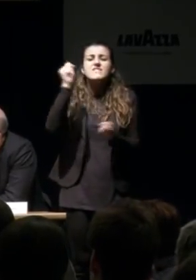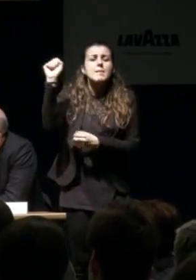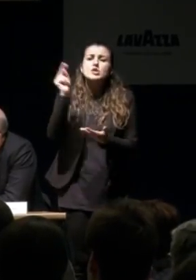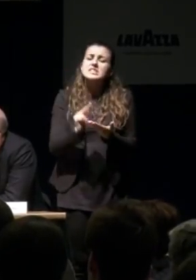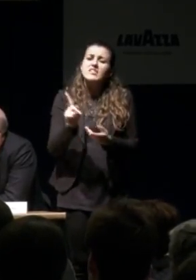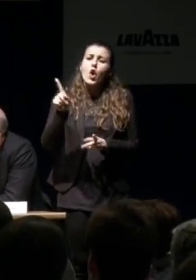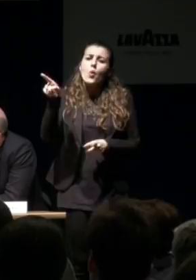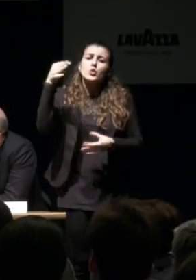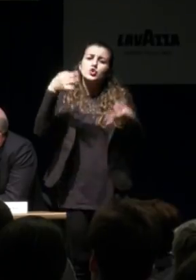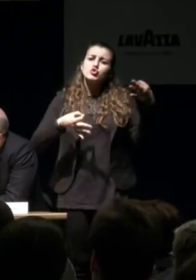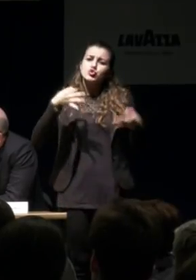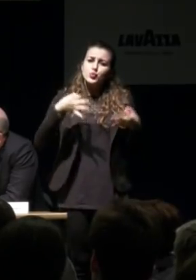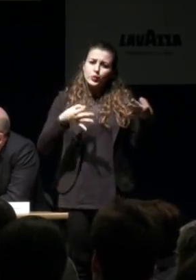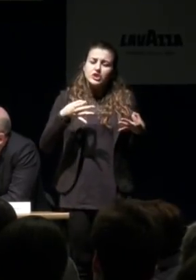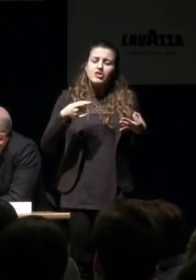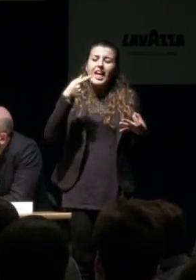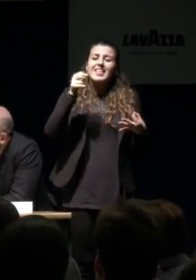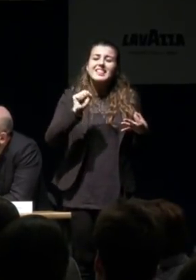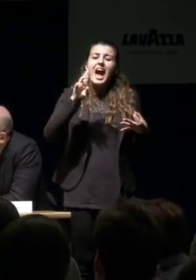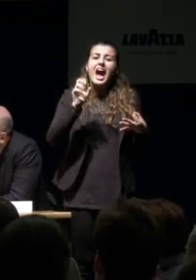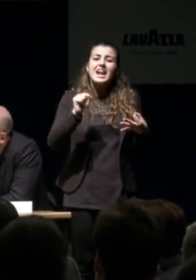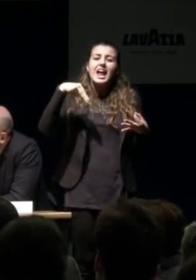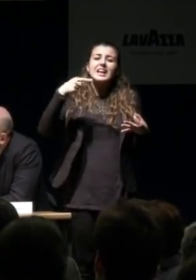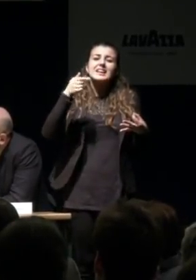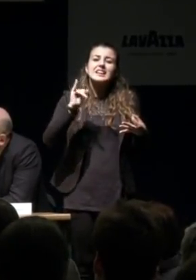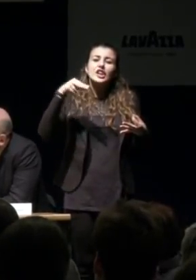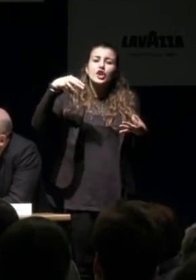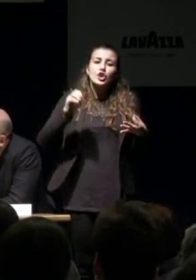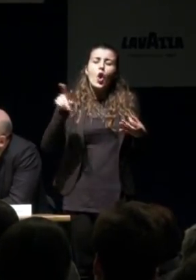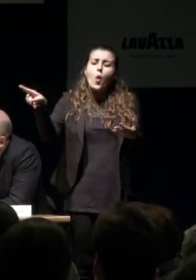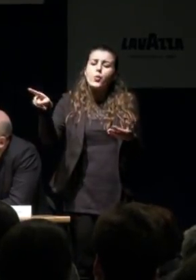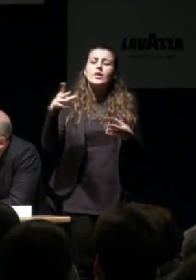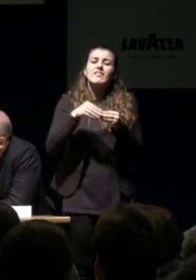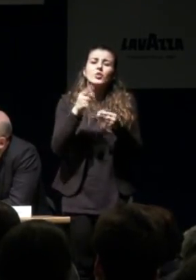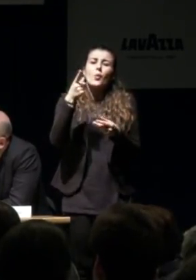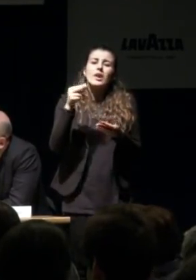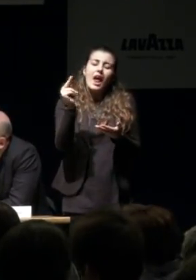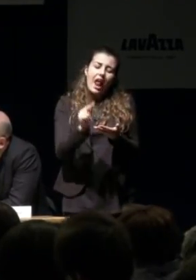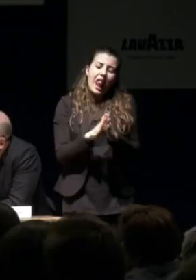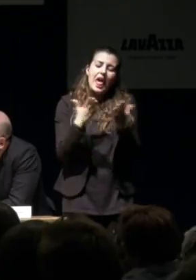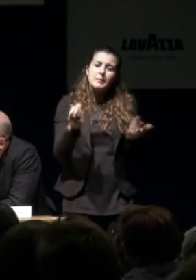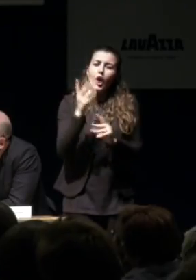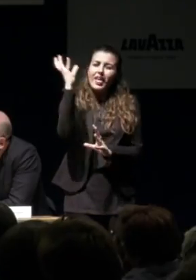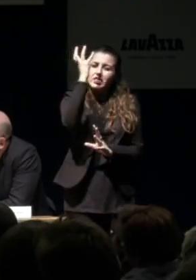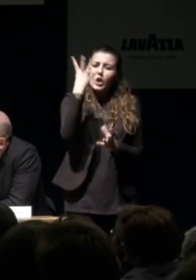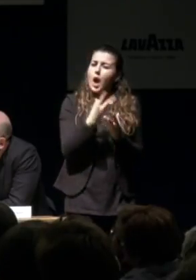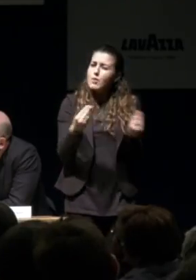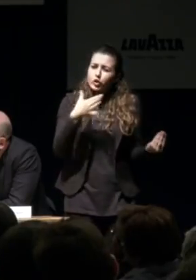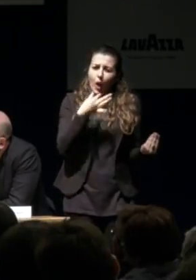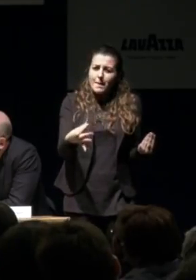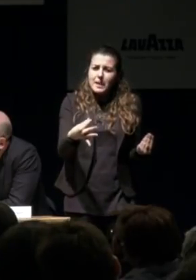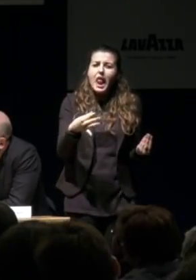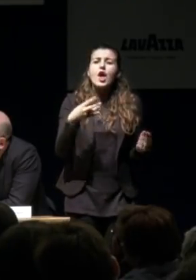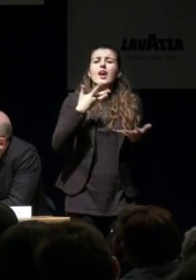giudice tarantino ma trasferito a roma aveva fatto questo piccolo libro per l'edizione in teoria molto bello sul sud